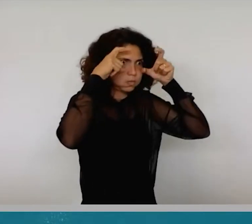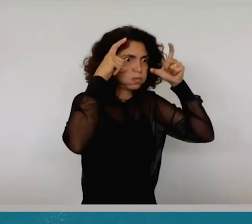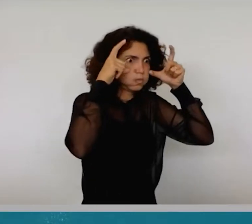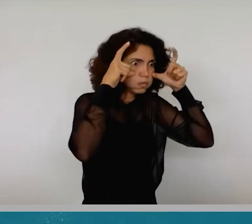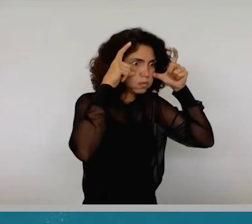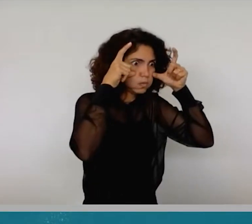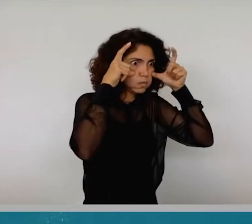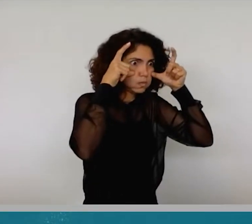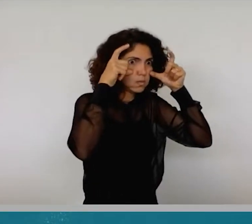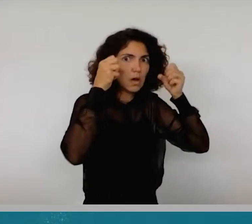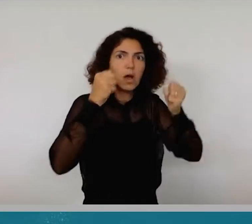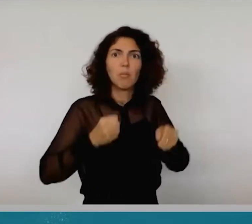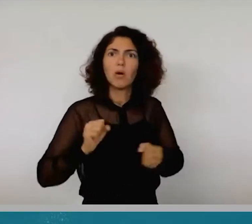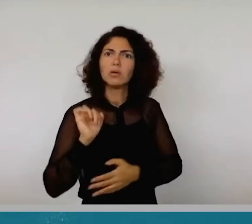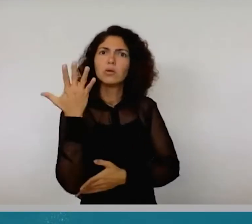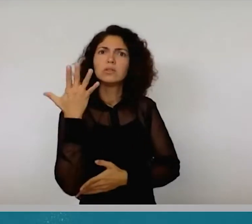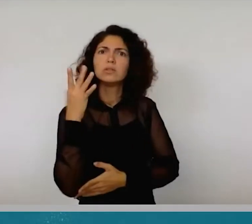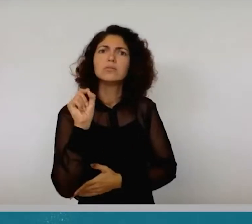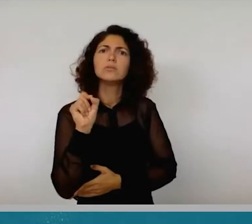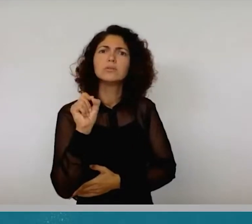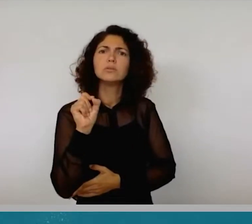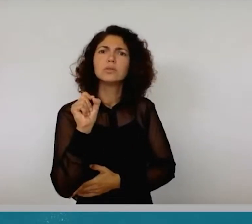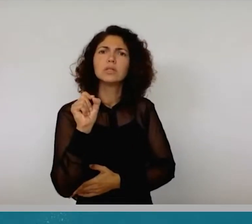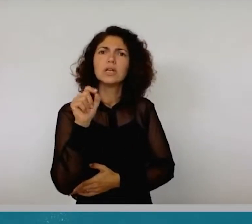você cobiçar, né,